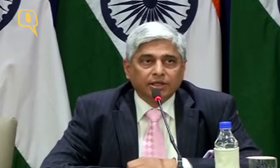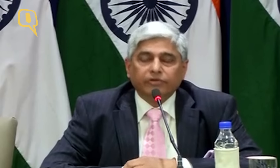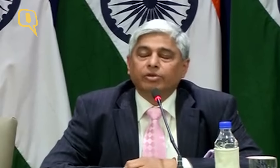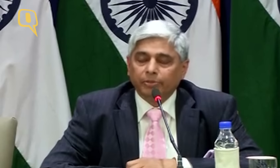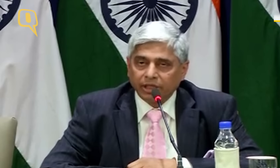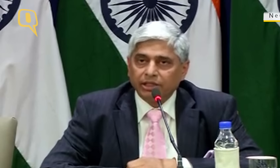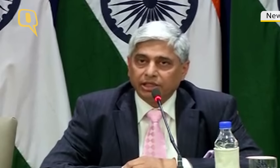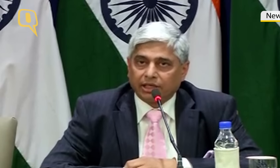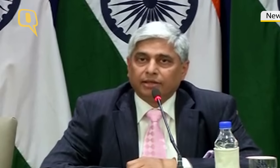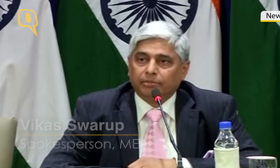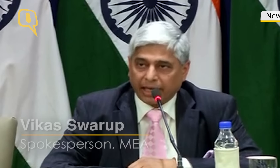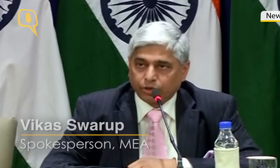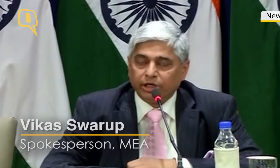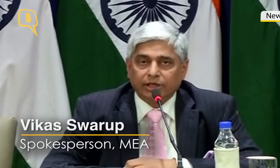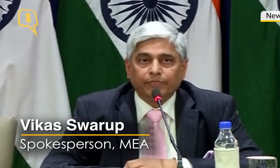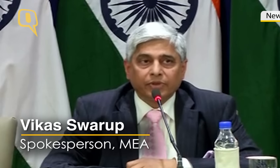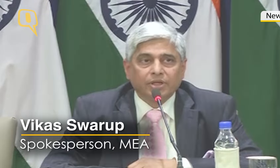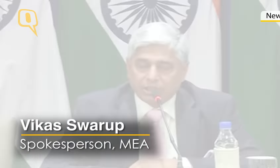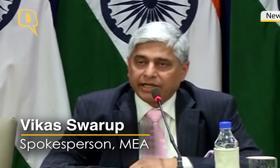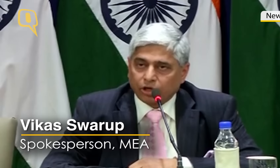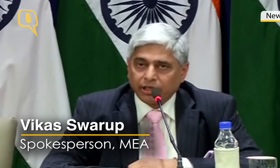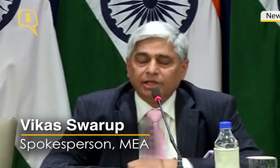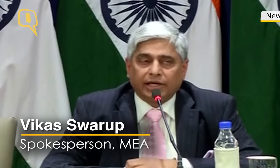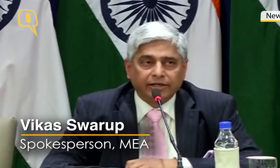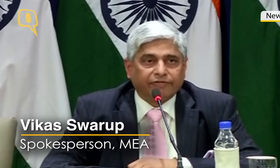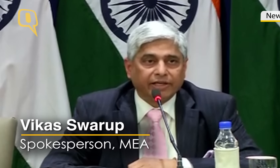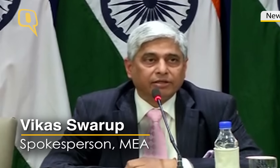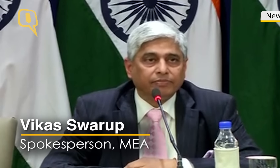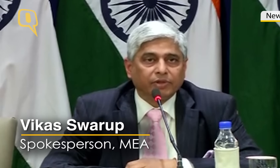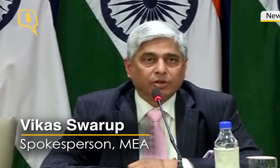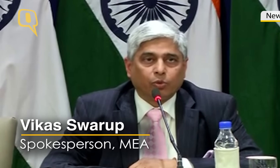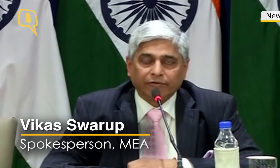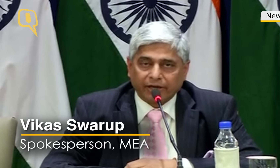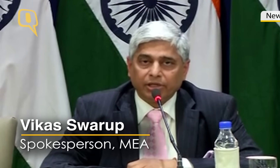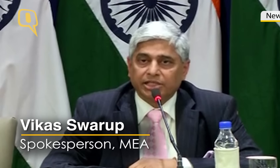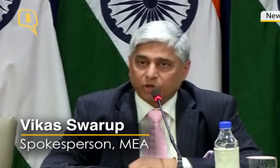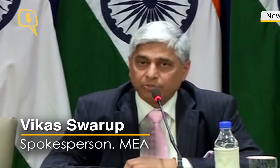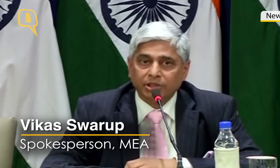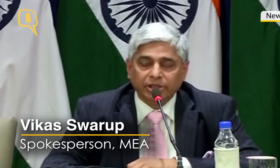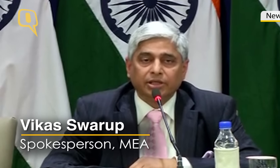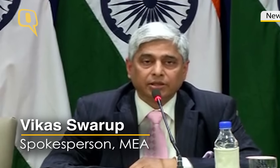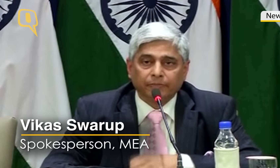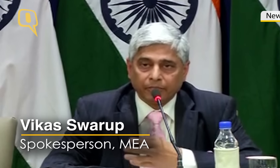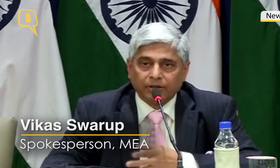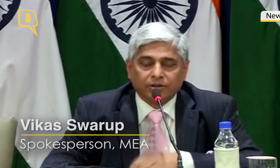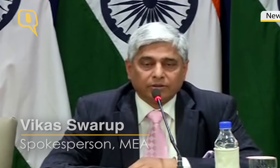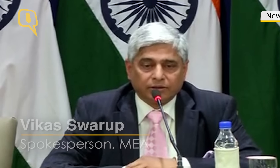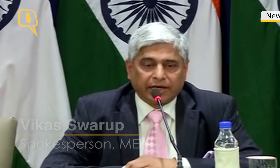26th of October 2015 वी विल बी ब्रिंगिंग गीता बैक टू इंडिया। गीता हैज ऑलरेडी आइडेंटिफाइड one family as possibly being that